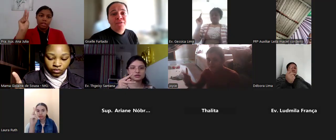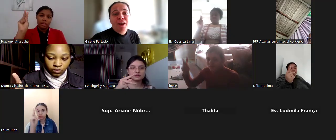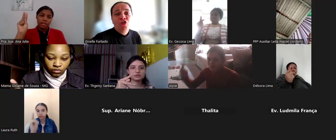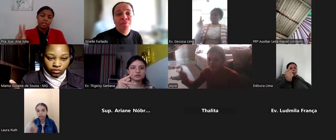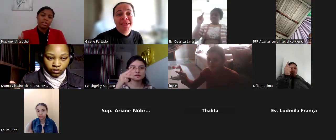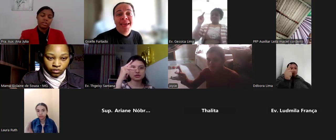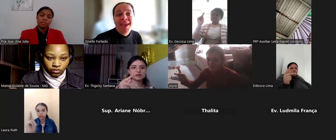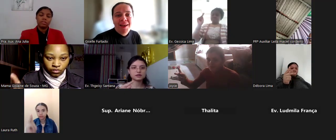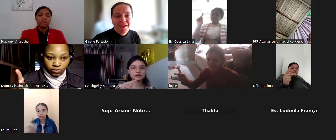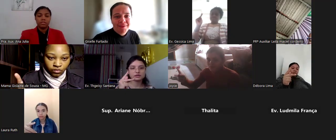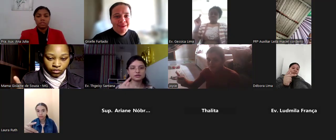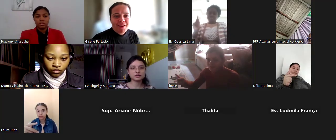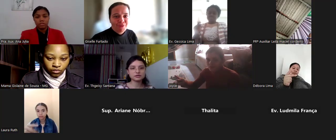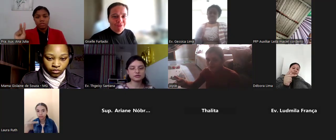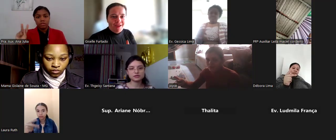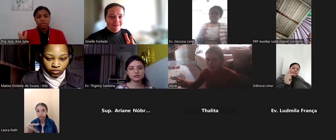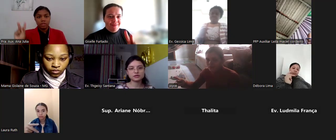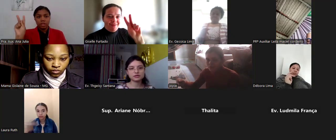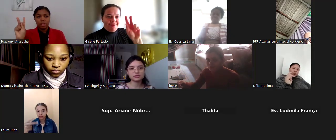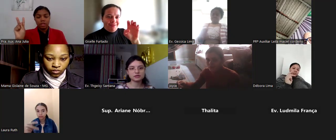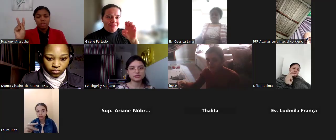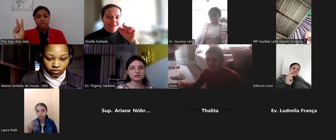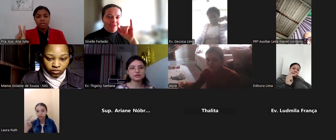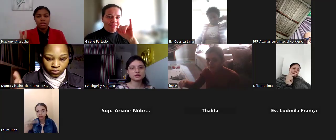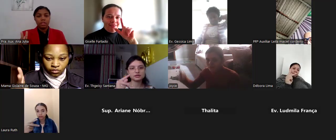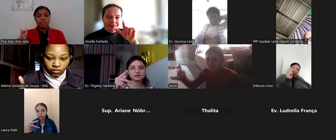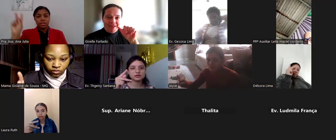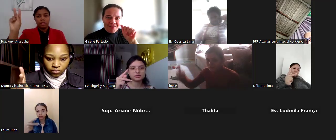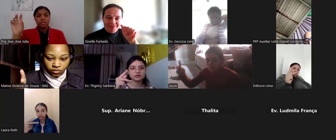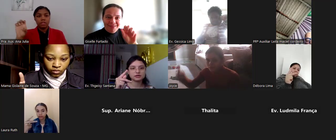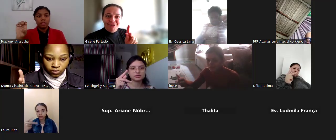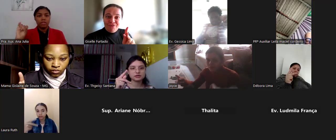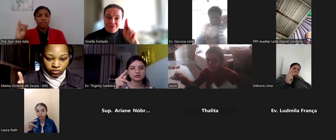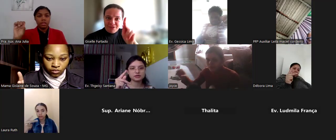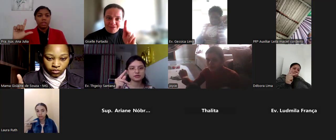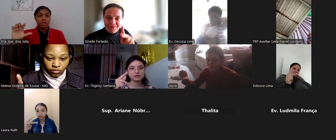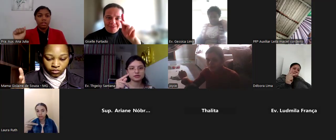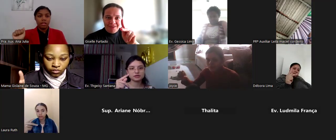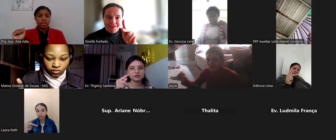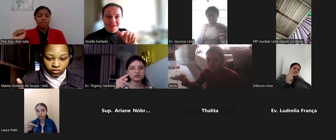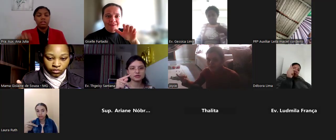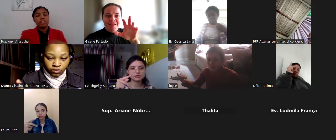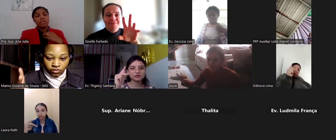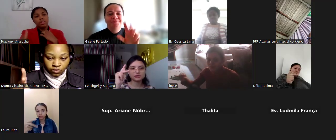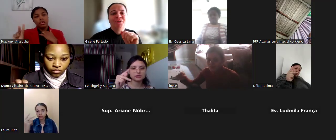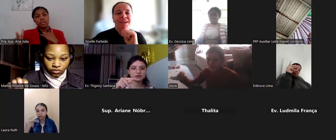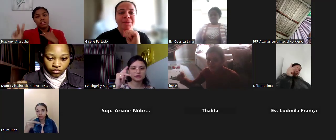falar o nome Keila. Keila com K. Keila. Você vai fazer Keila. Ok?